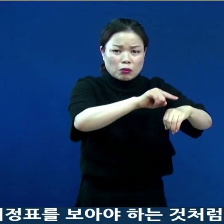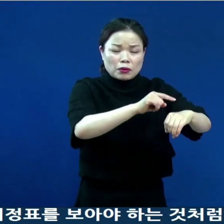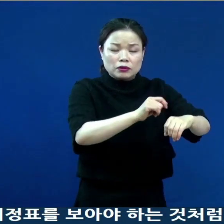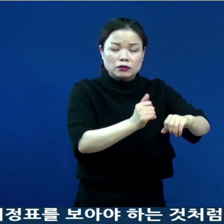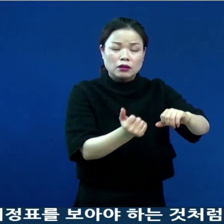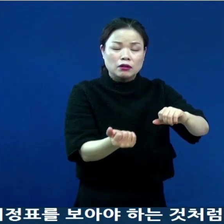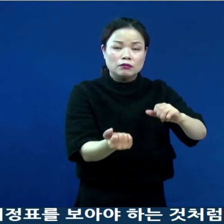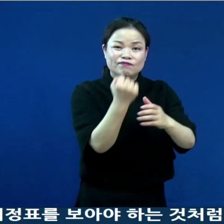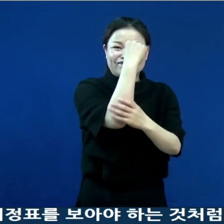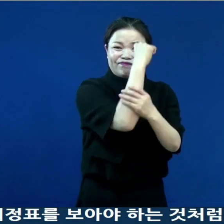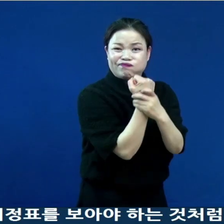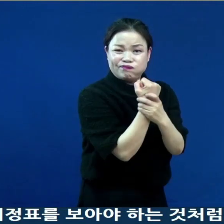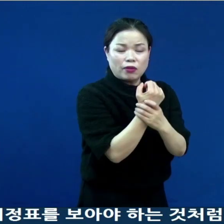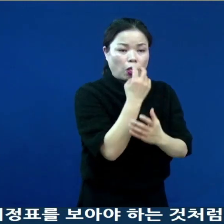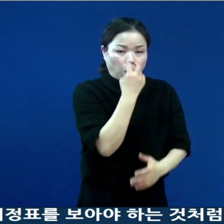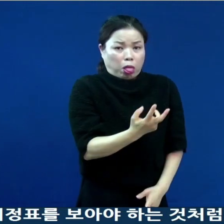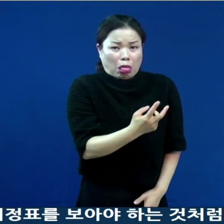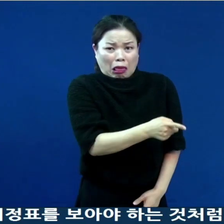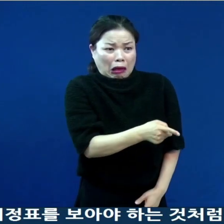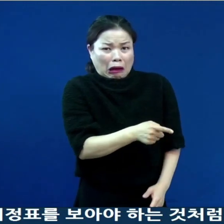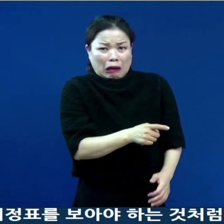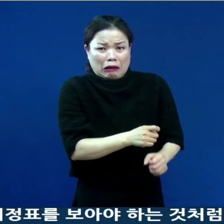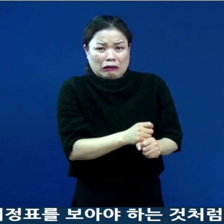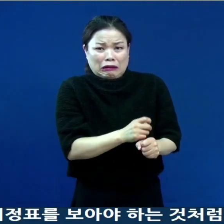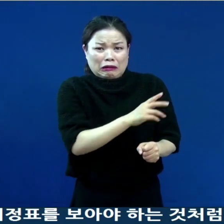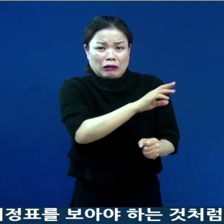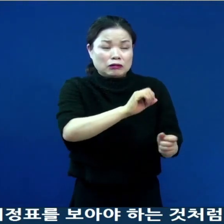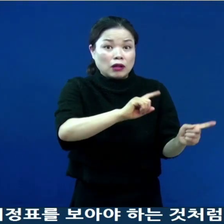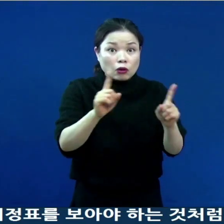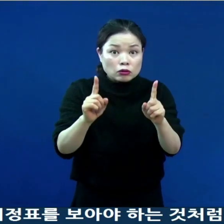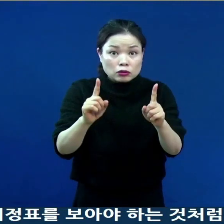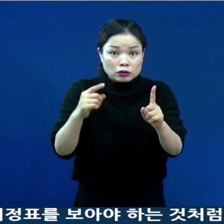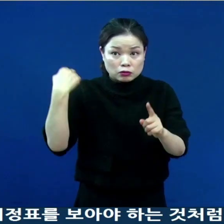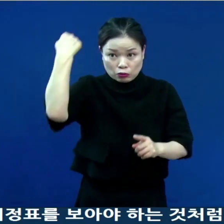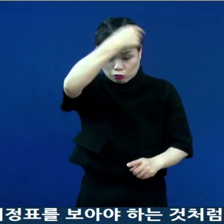그가 살아났습니다. 살아났을 때도 이 수의를 온몸에